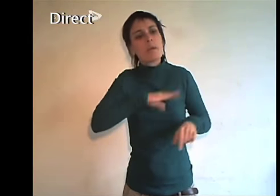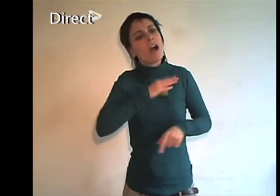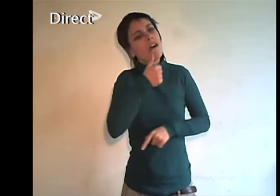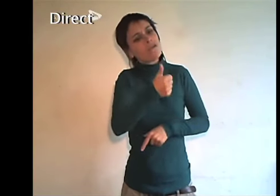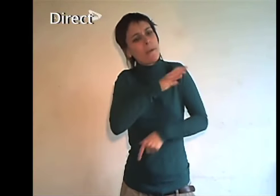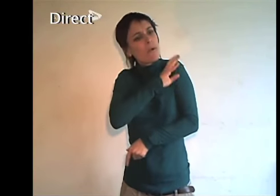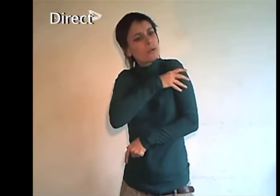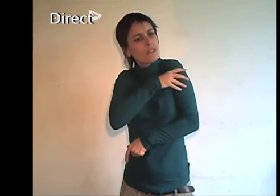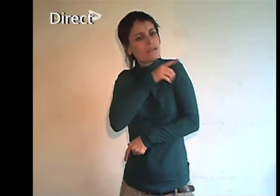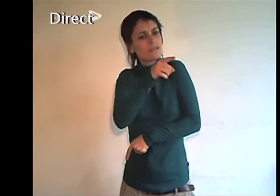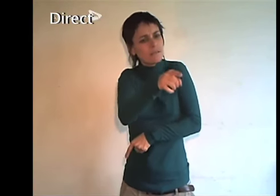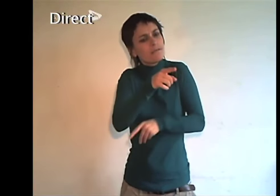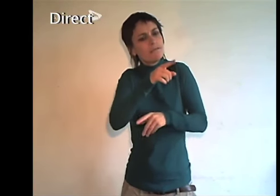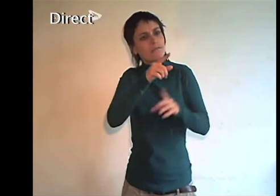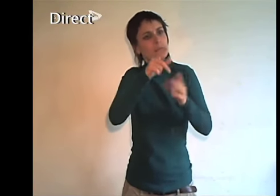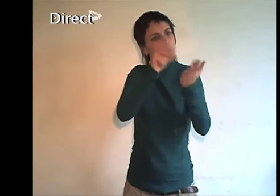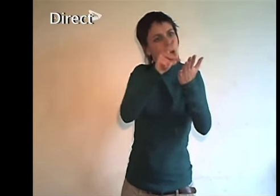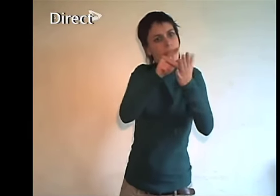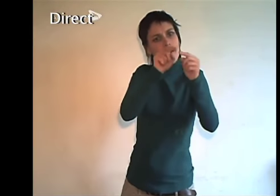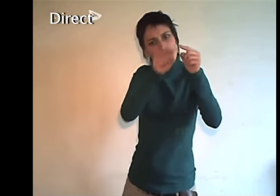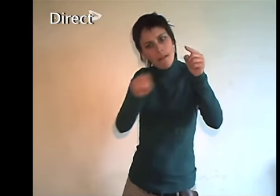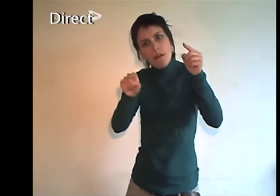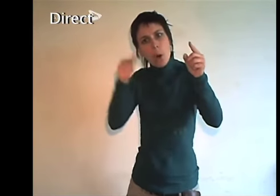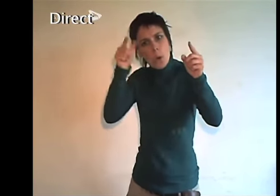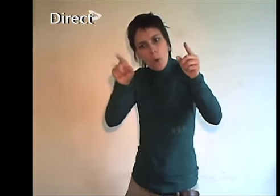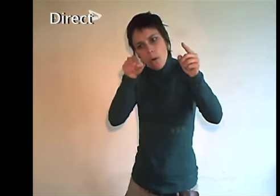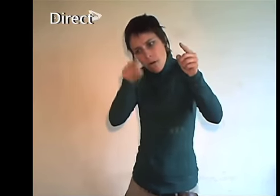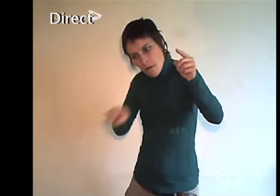Paris à Milan en passant par Lyon et c'est un retour vers